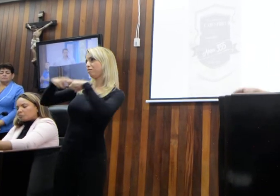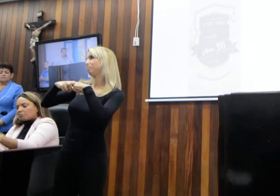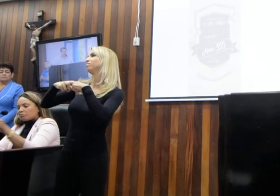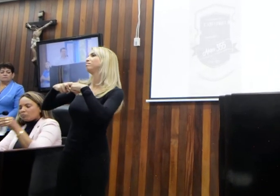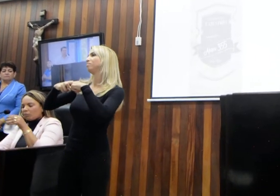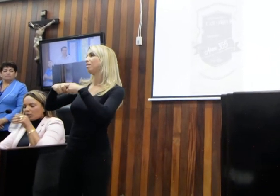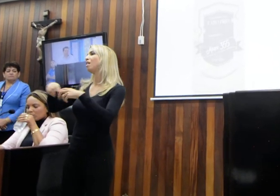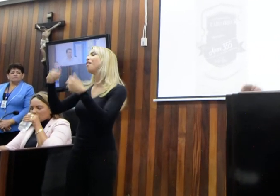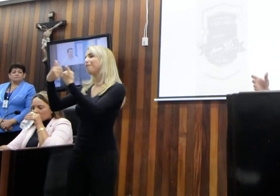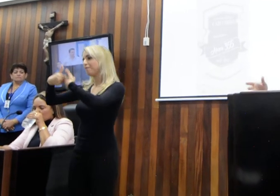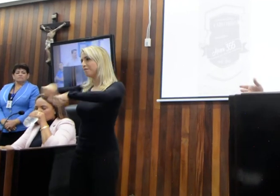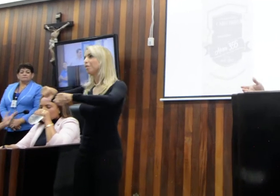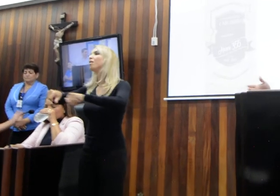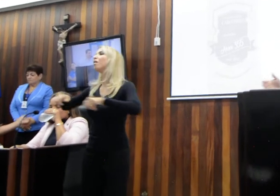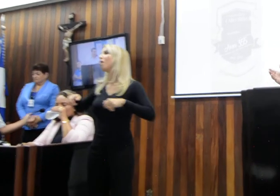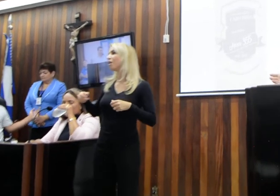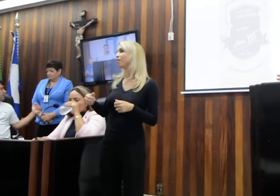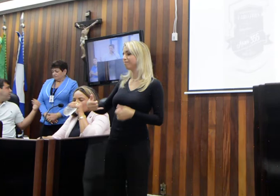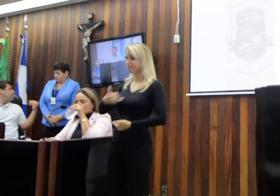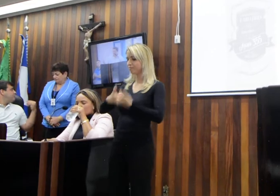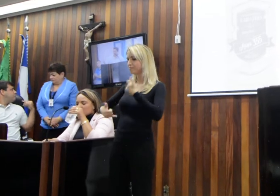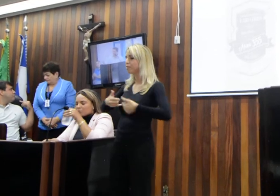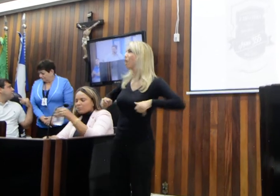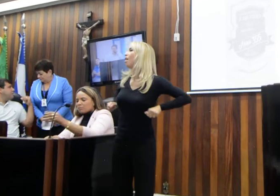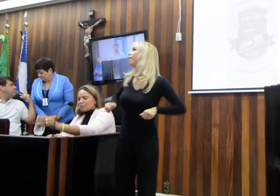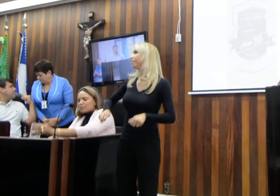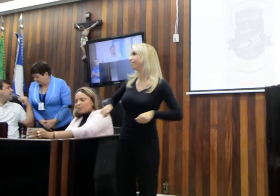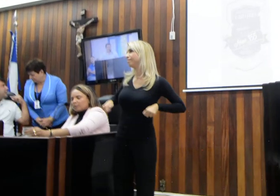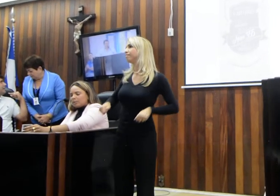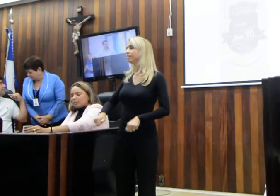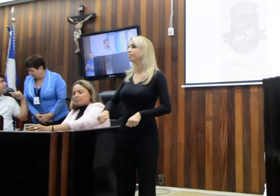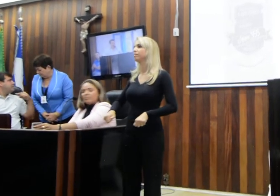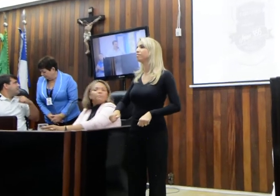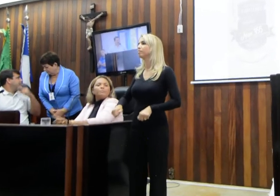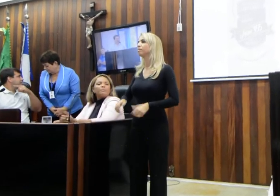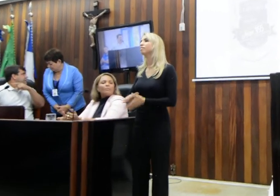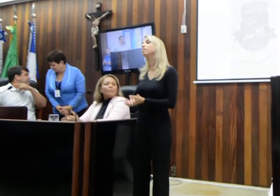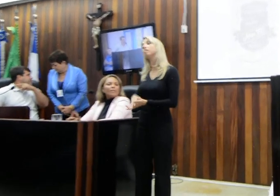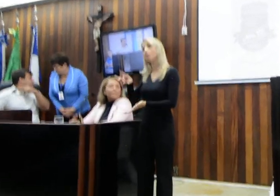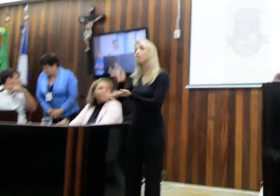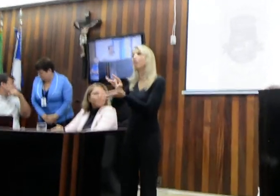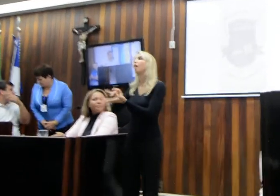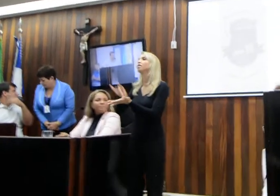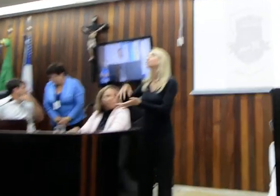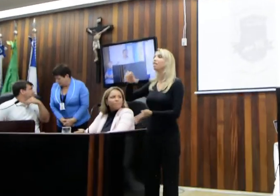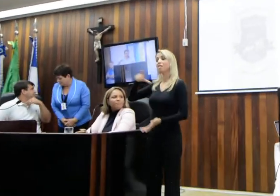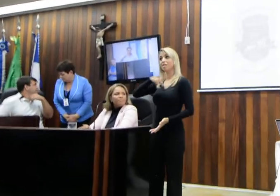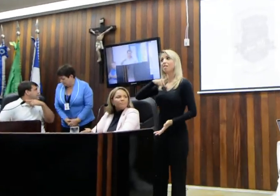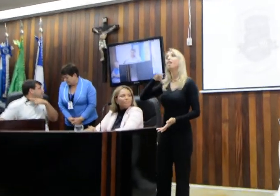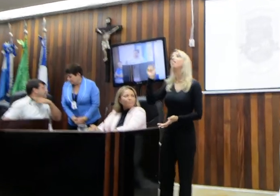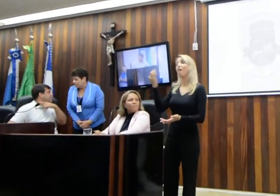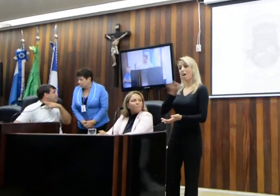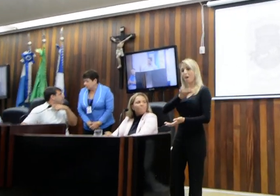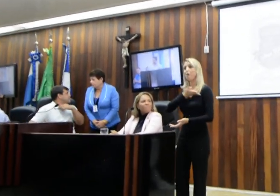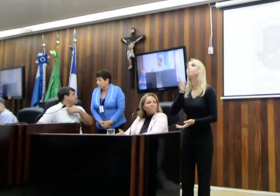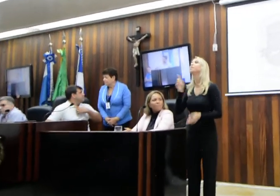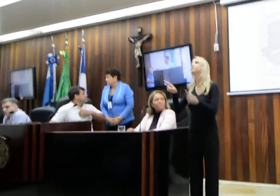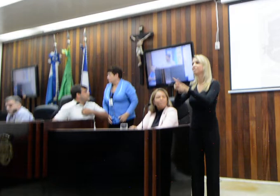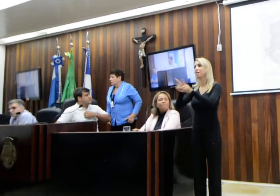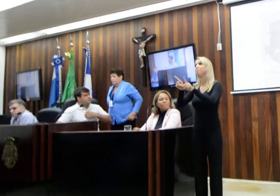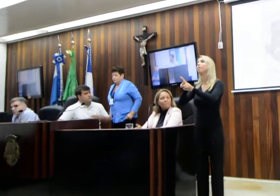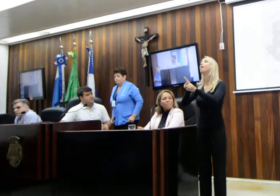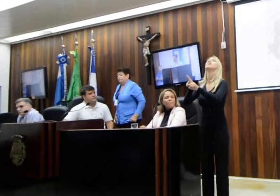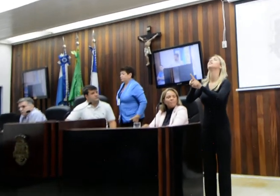veículo, e ele fez a sua campanha em cima de uma cadeira de rodas. Lógico, amparado pelos seus amigos e, sobretudo, pelo seu pai, Alain